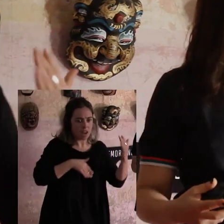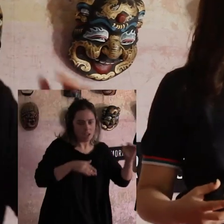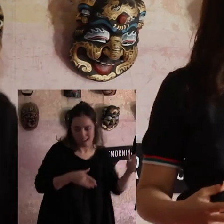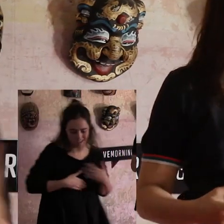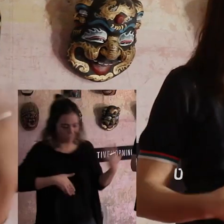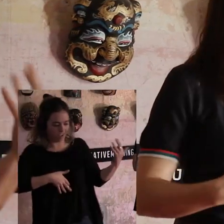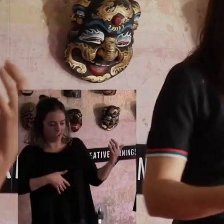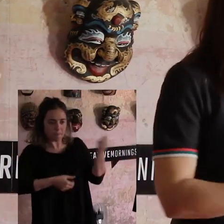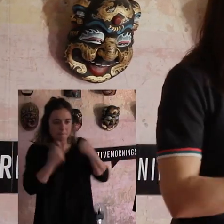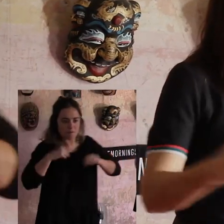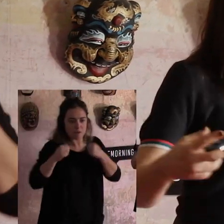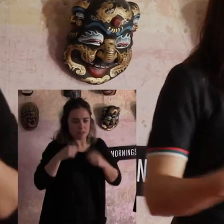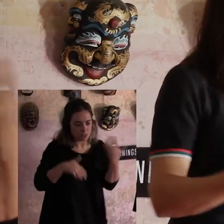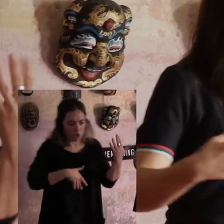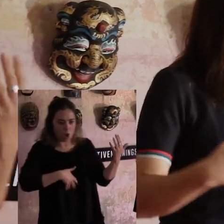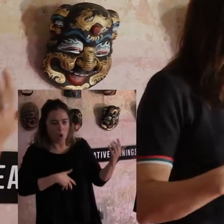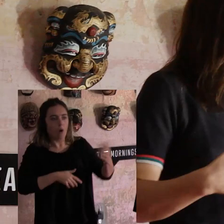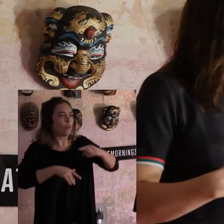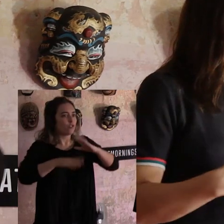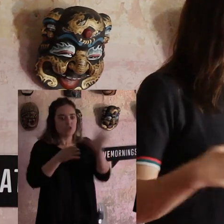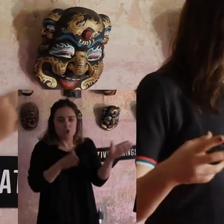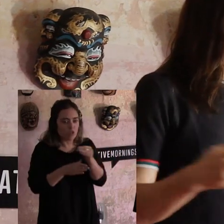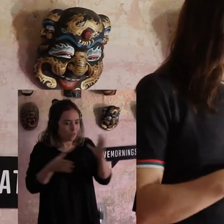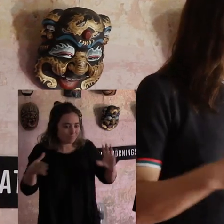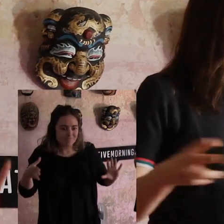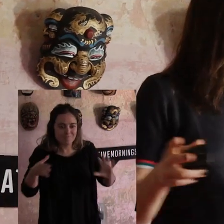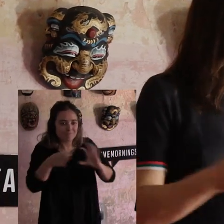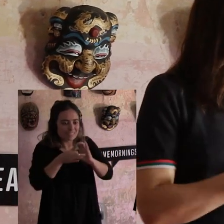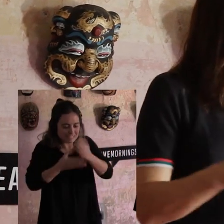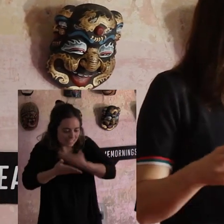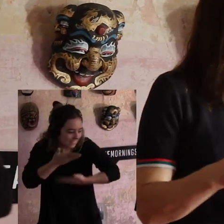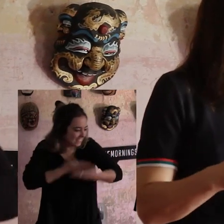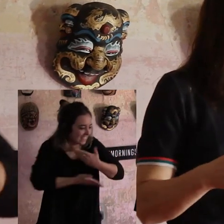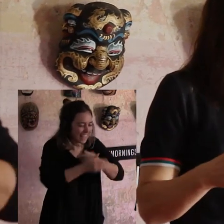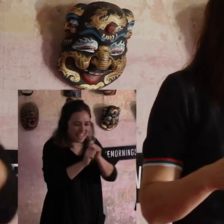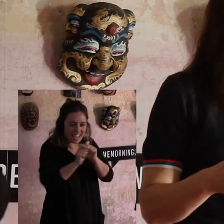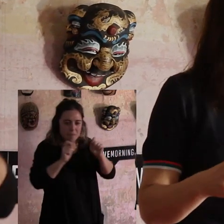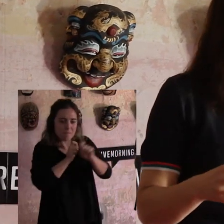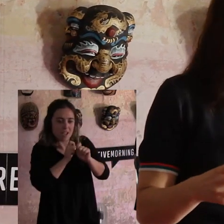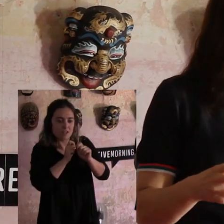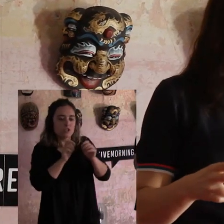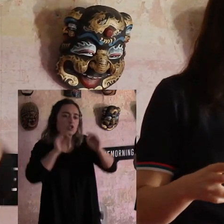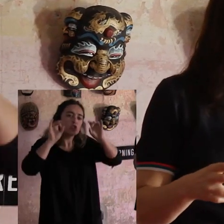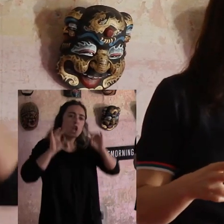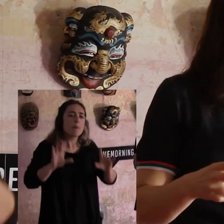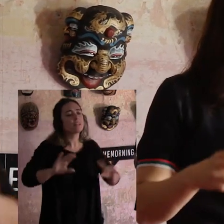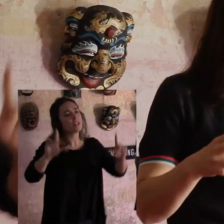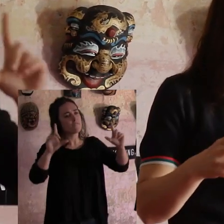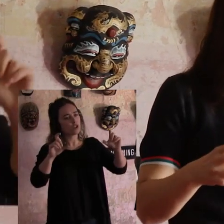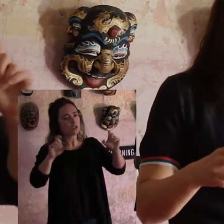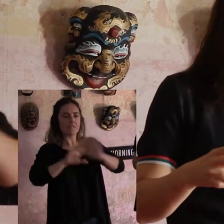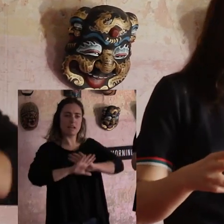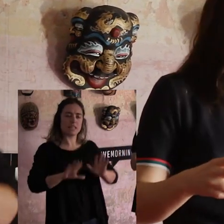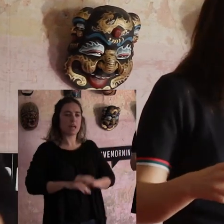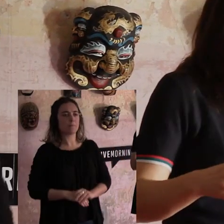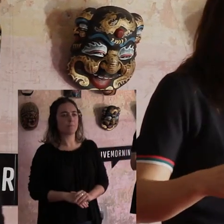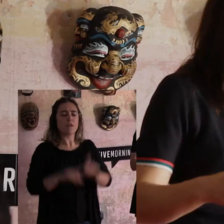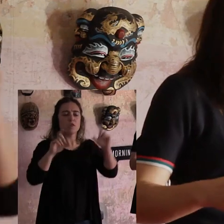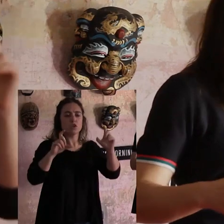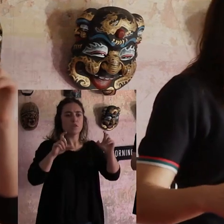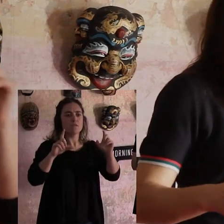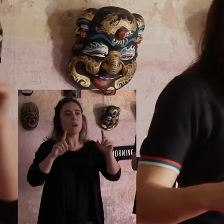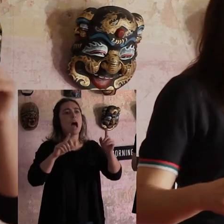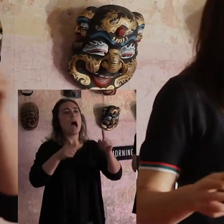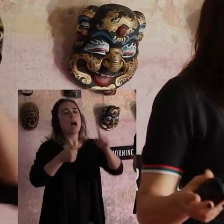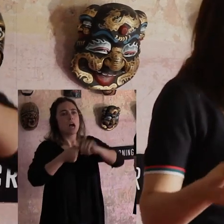se pongan a tocar, quería eso, cambiar, vos no sos solo fotógrafa y esto, vas a ser fotógrafa más,